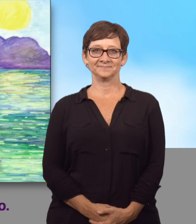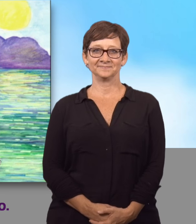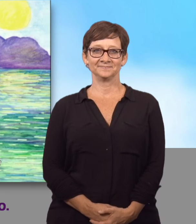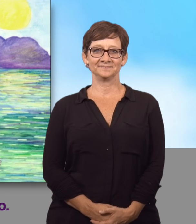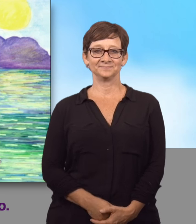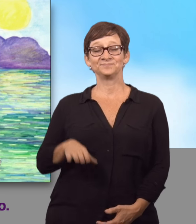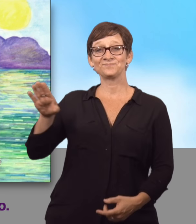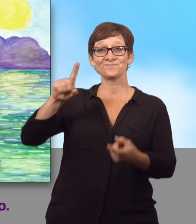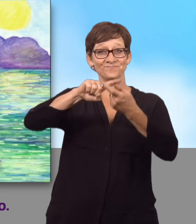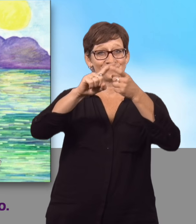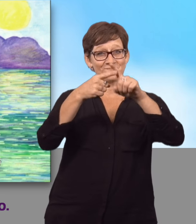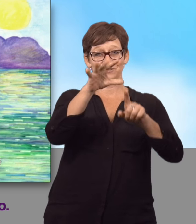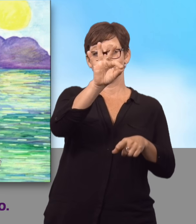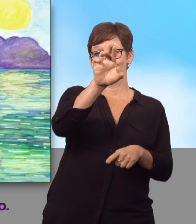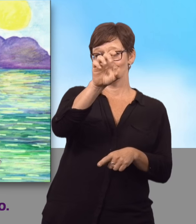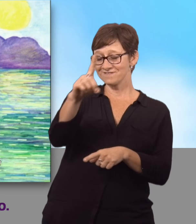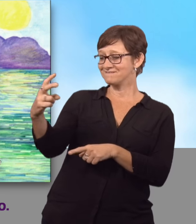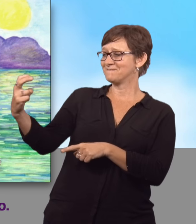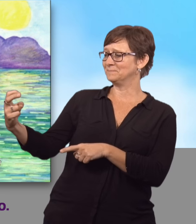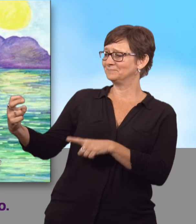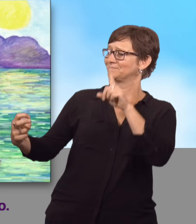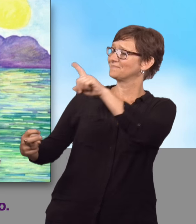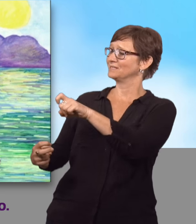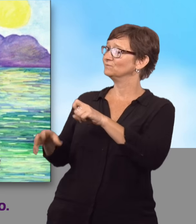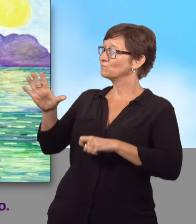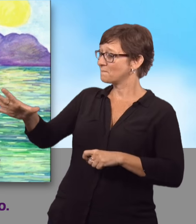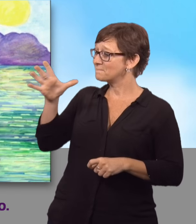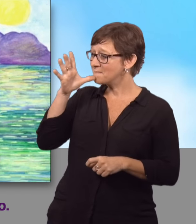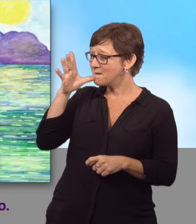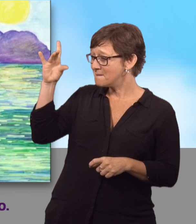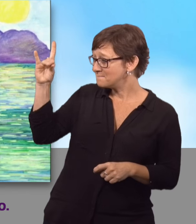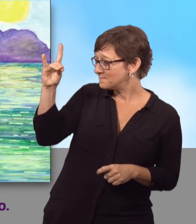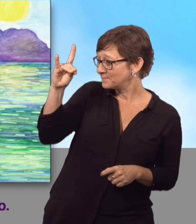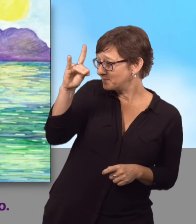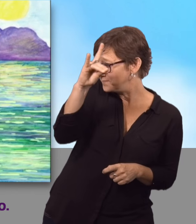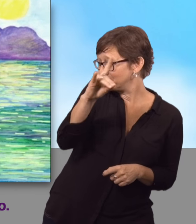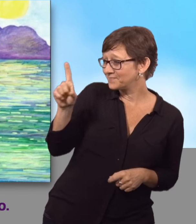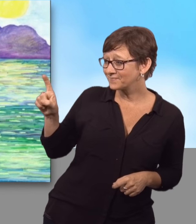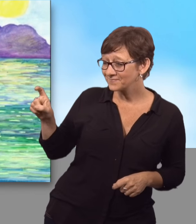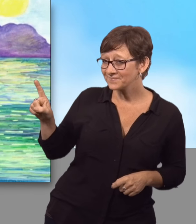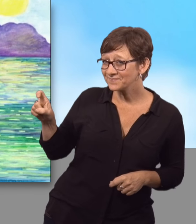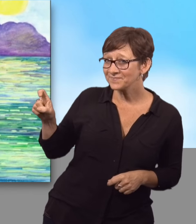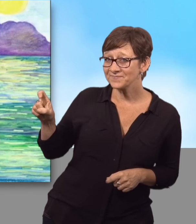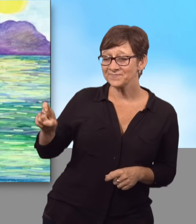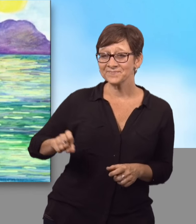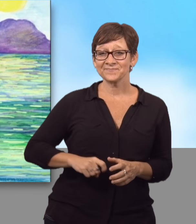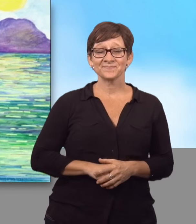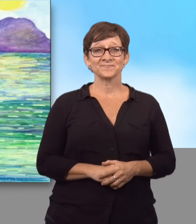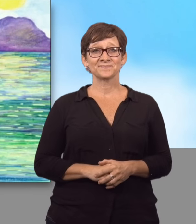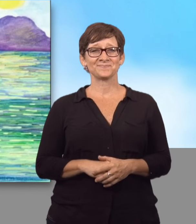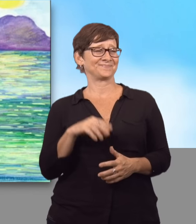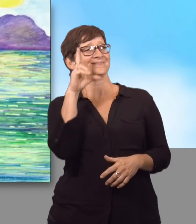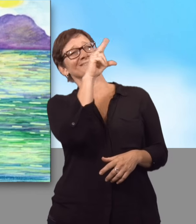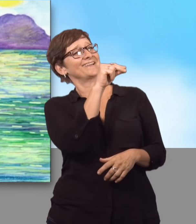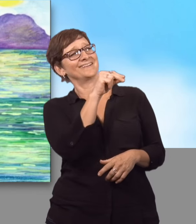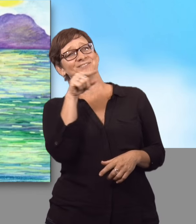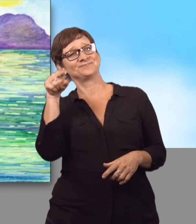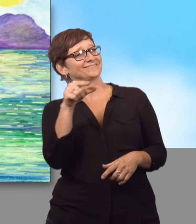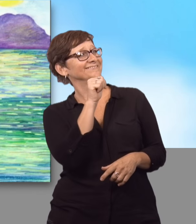¿Tu mamá es una llama? Le pregunté a mi amigo Federico. No, no lo es, negó Federico con el